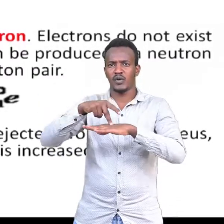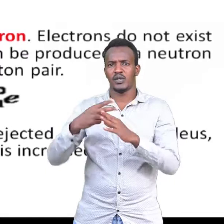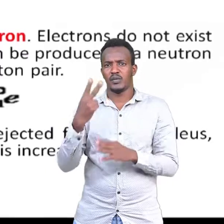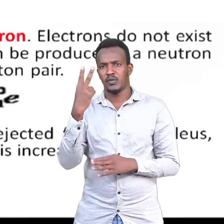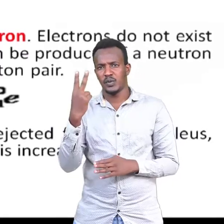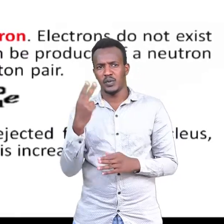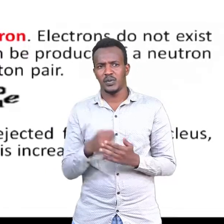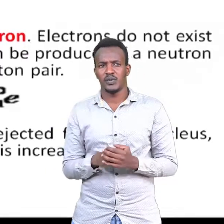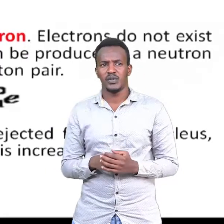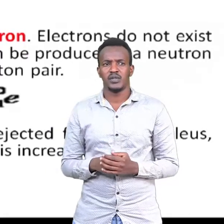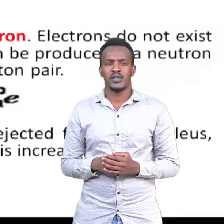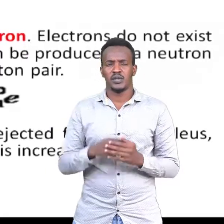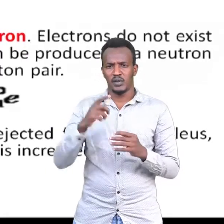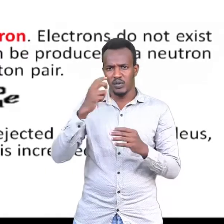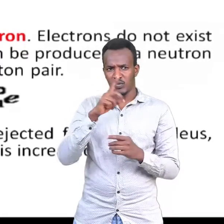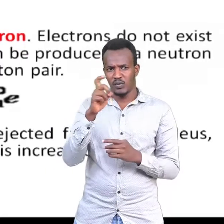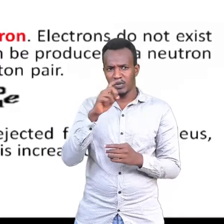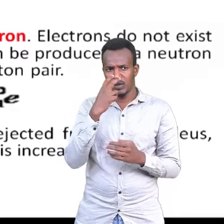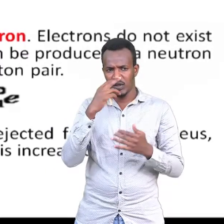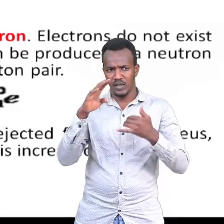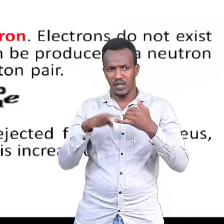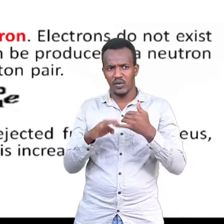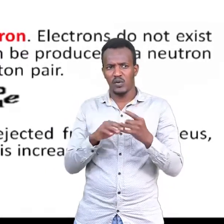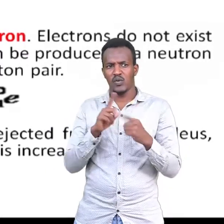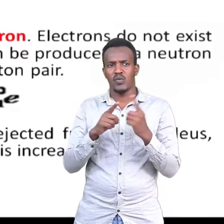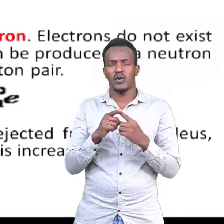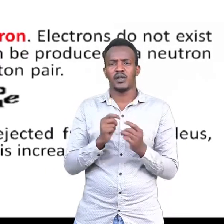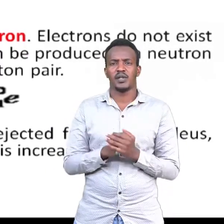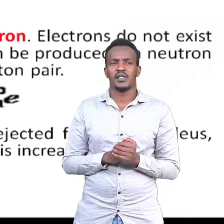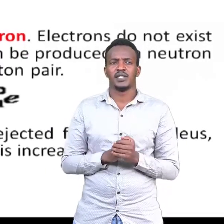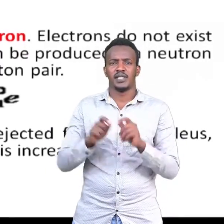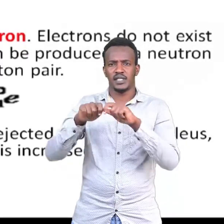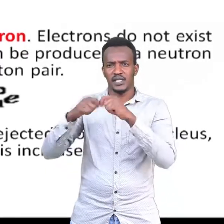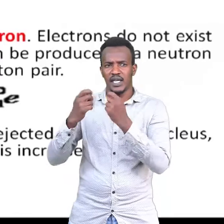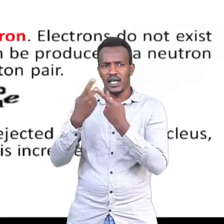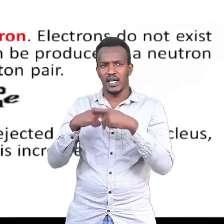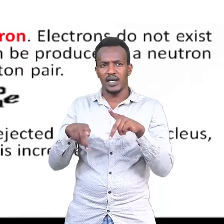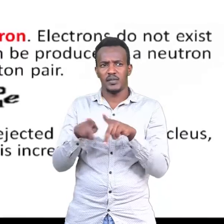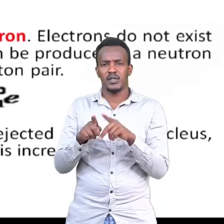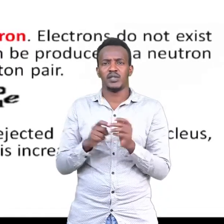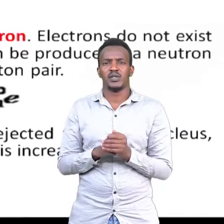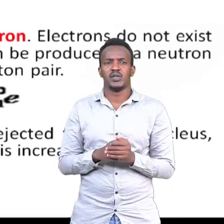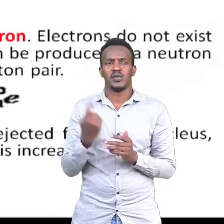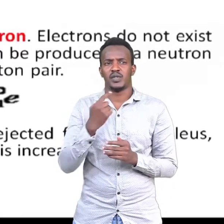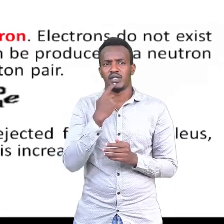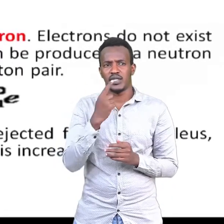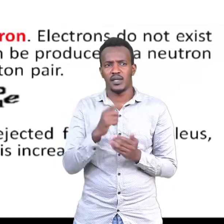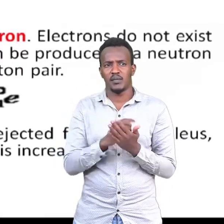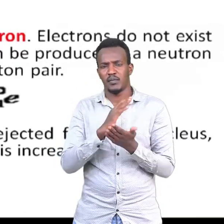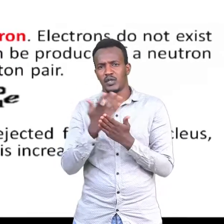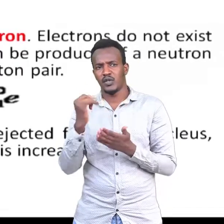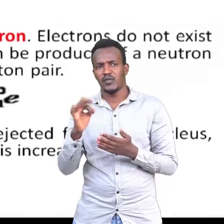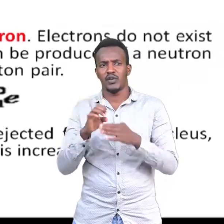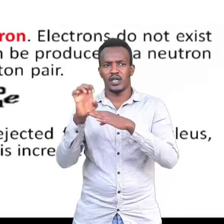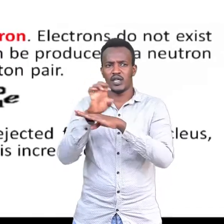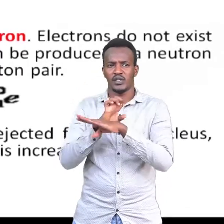wada socda equation-ka ka hooseeya markastoo decay markaas ay timaado decay-gaasi waxaa la yidhi qaybta ah markaasi